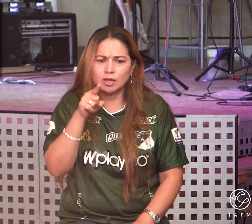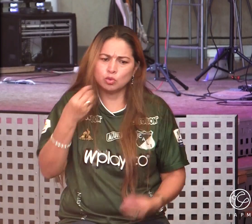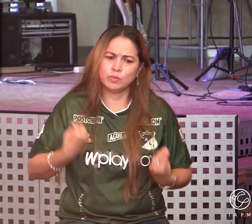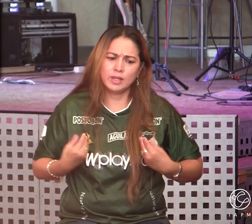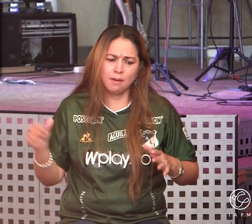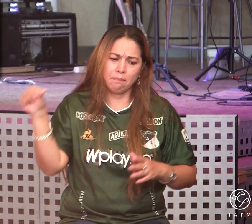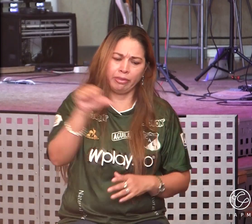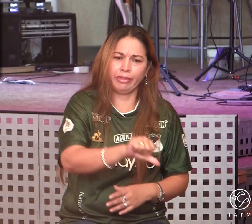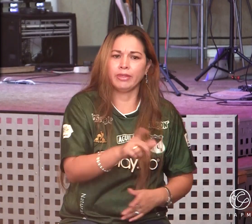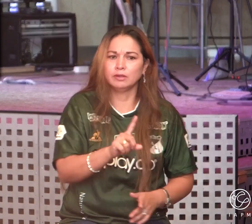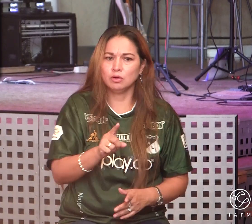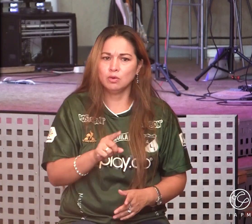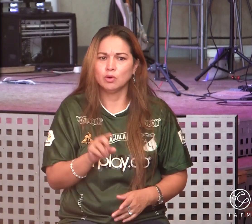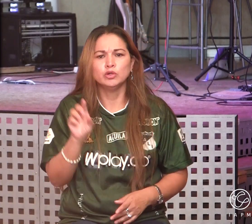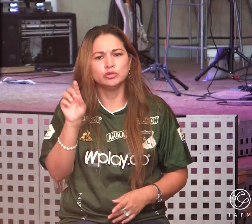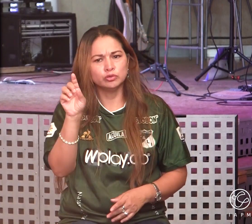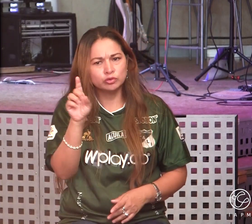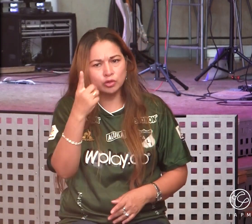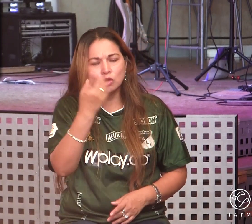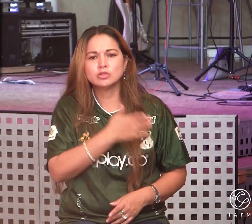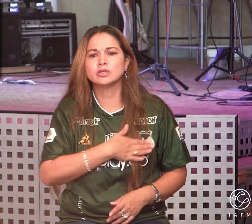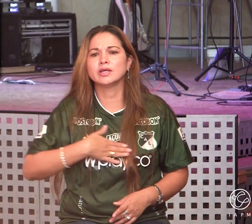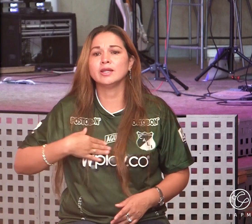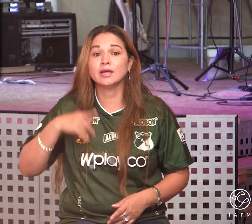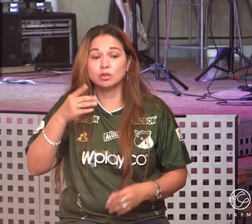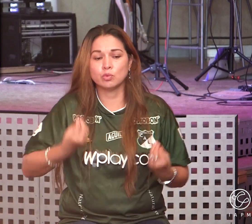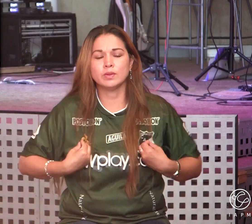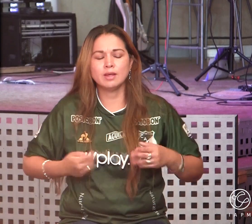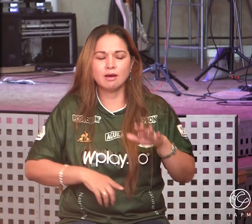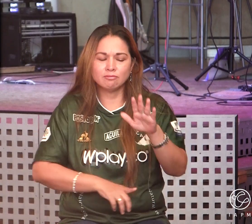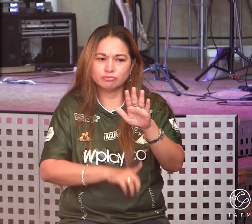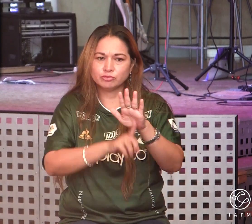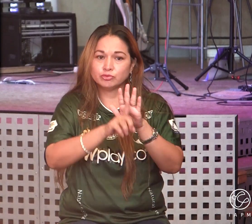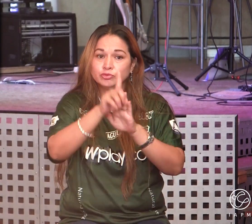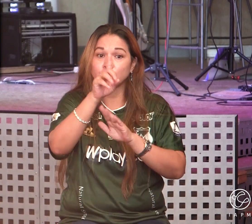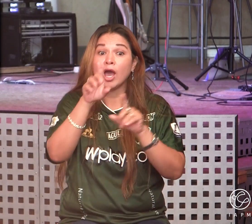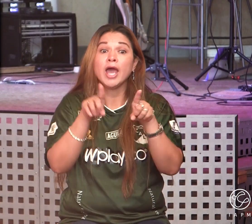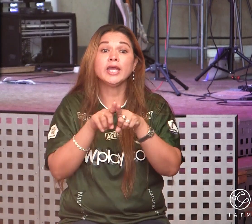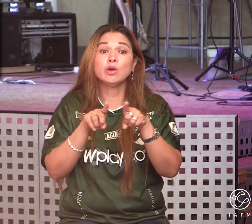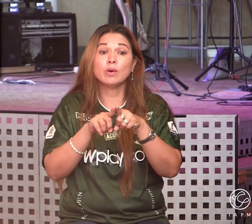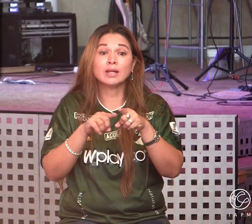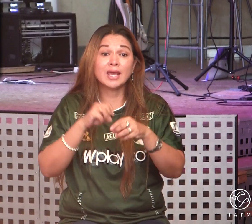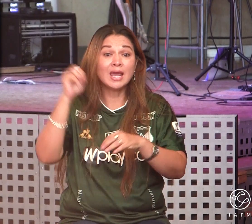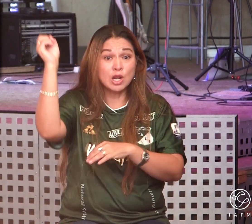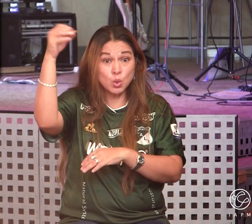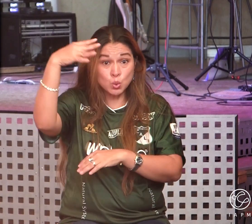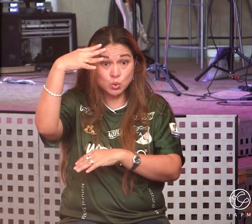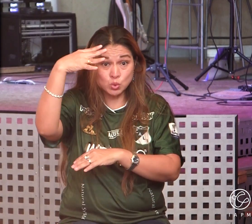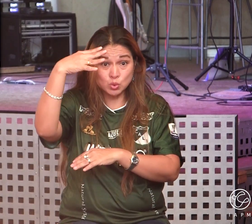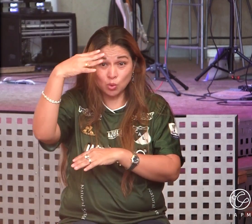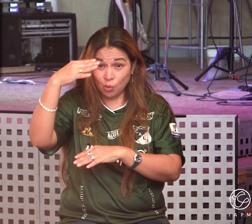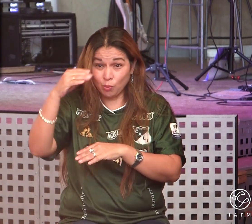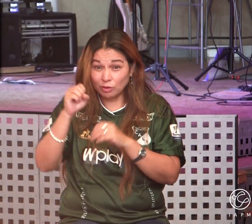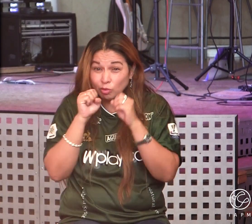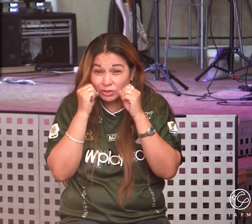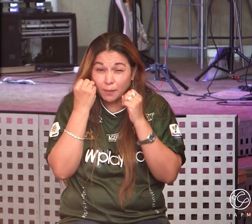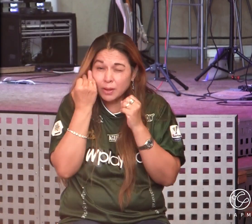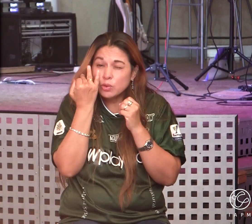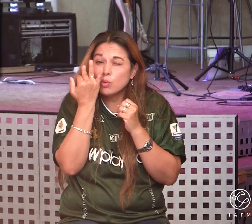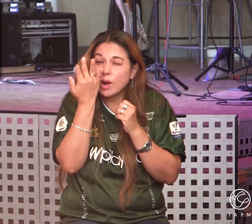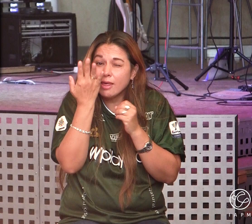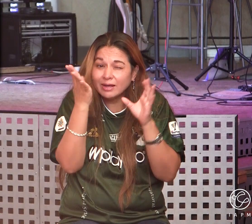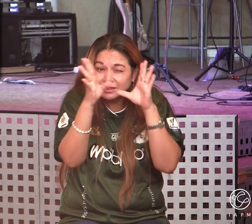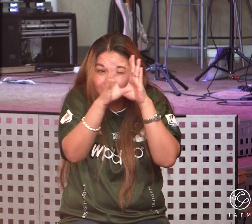va en aumento hasta que el día es perfecto. Una traducción inglesa dice, hablando de los justos y el camino de la gente justa, que es lo que dice